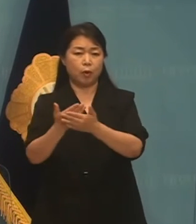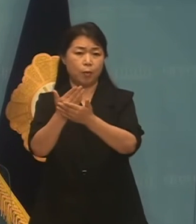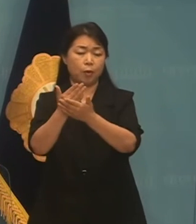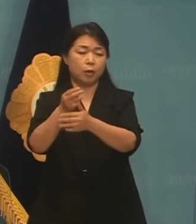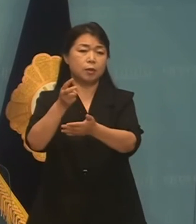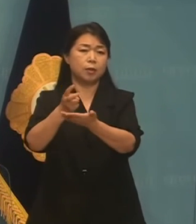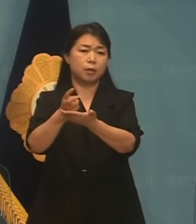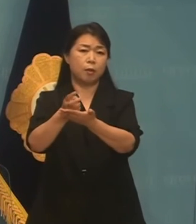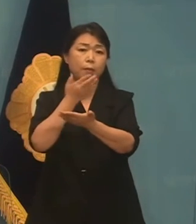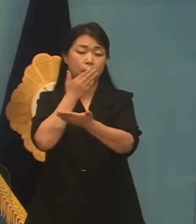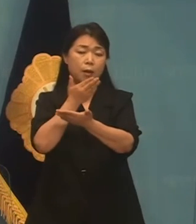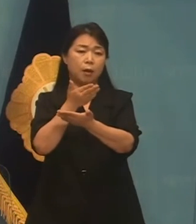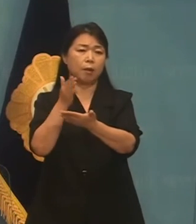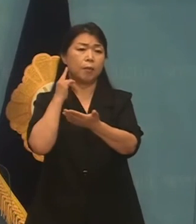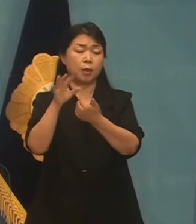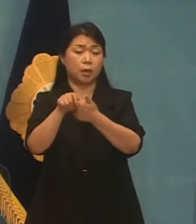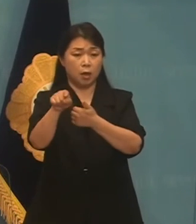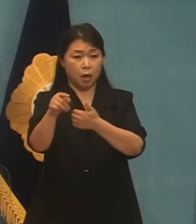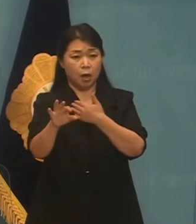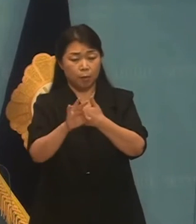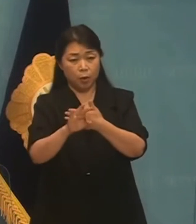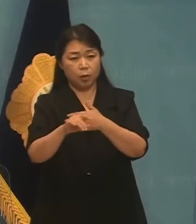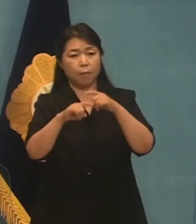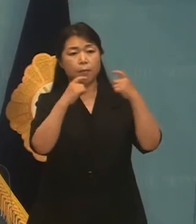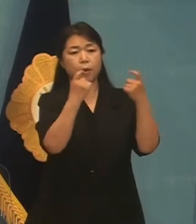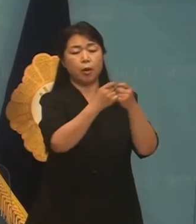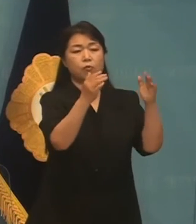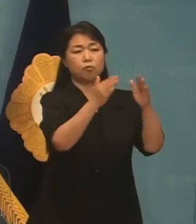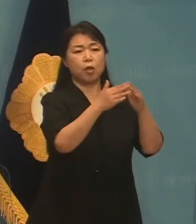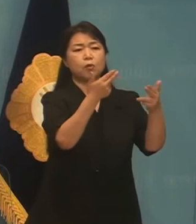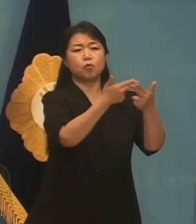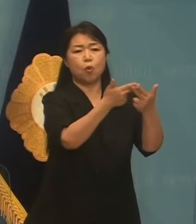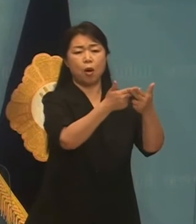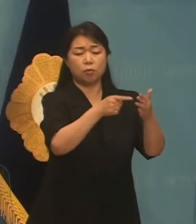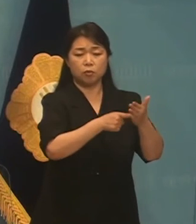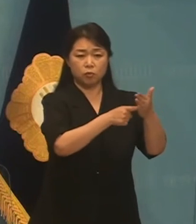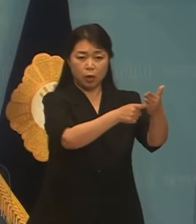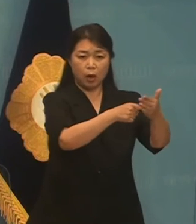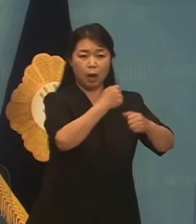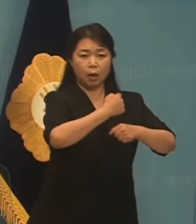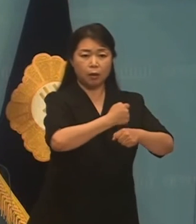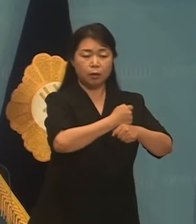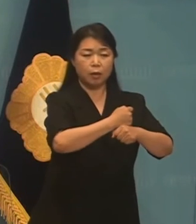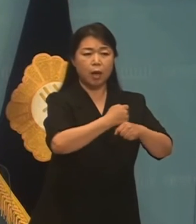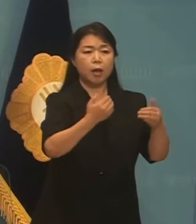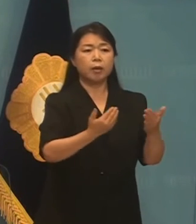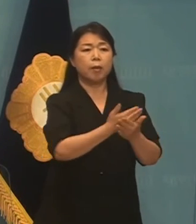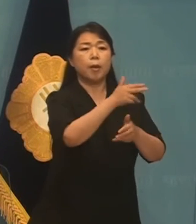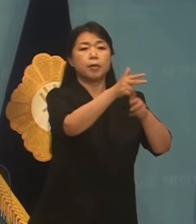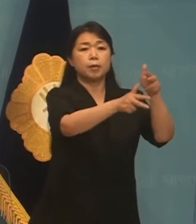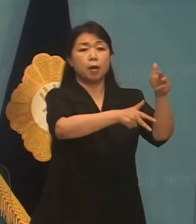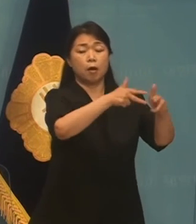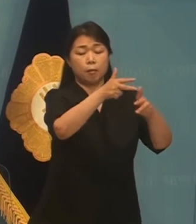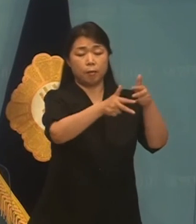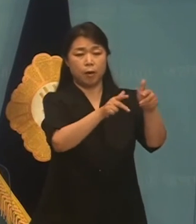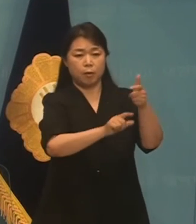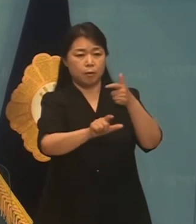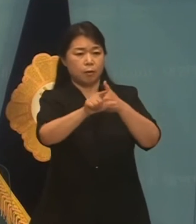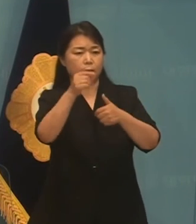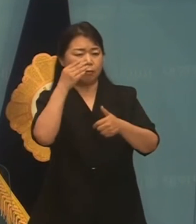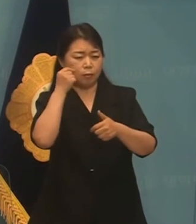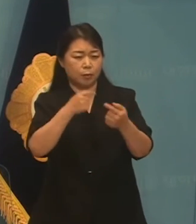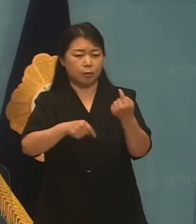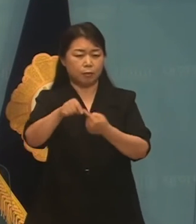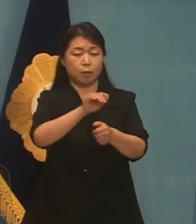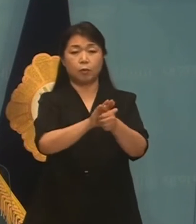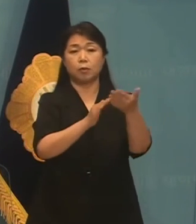있습니다. 이를 실시하면 민간 주택조합들이 추진하는 개발 사업에 탄력이 붙을